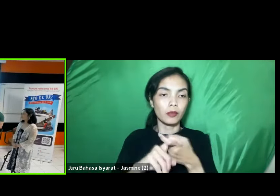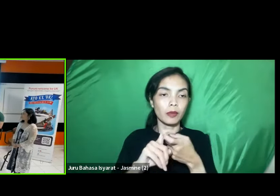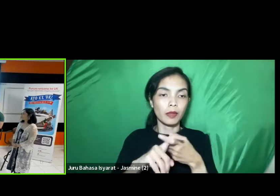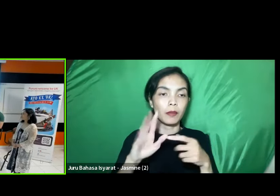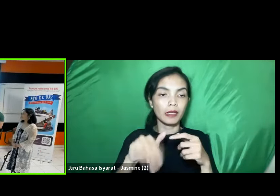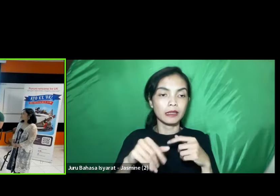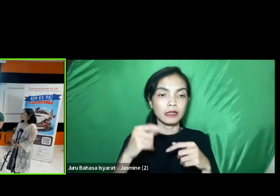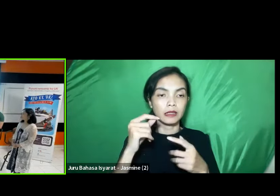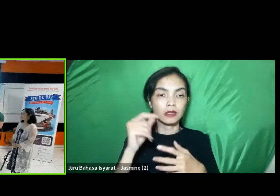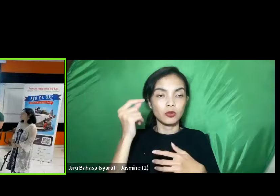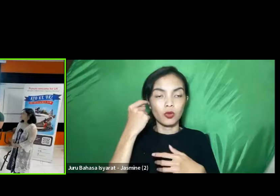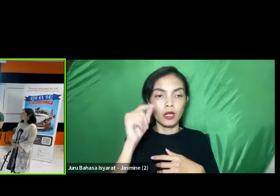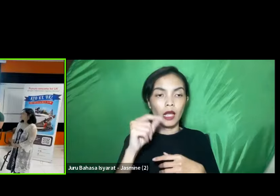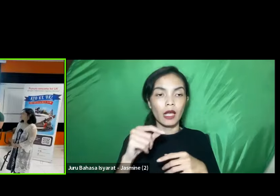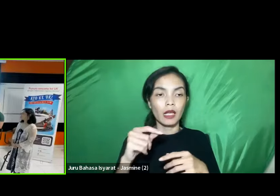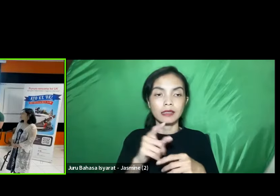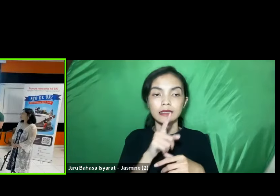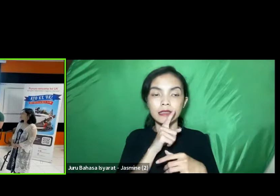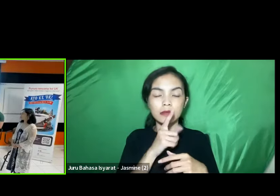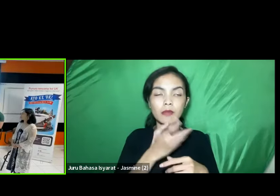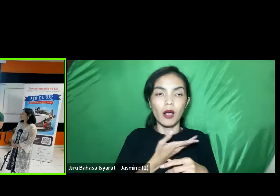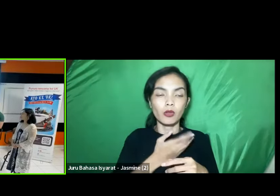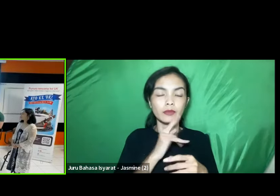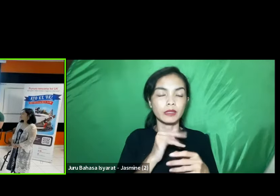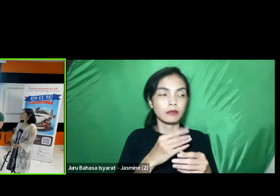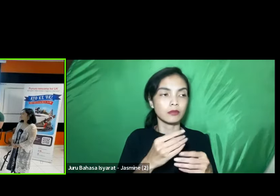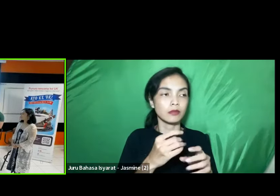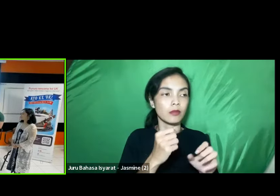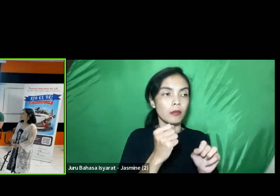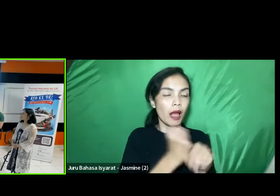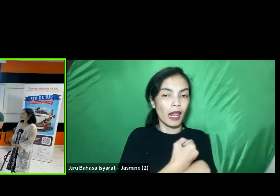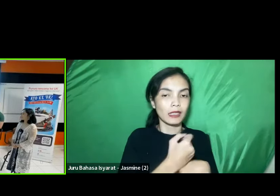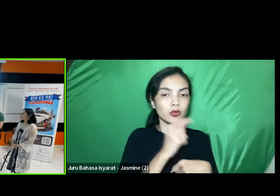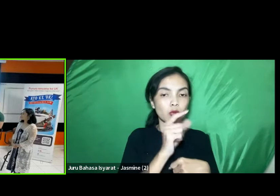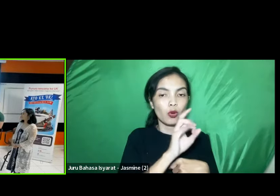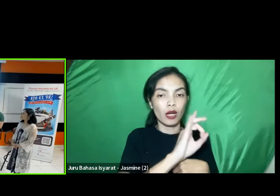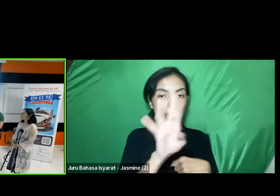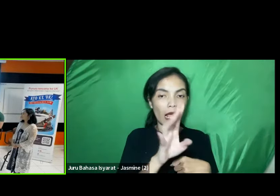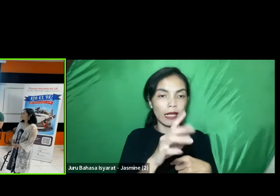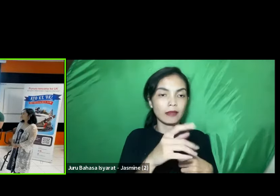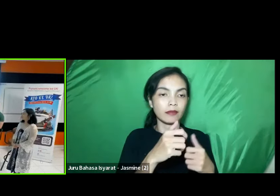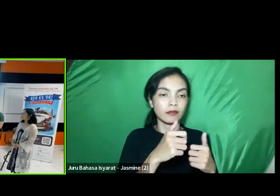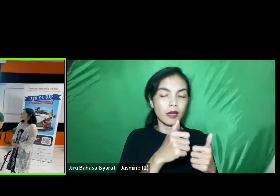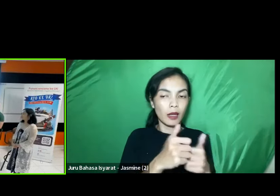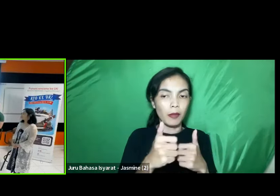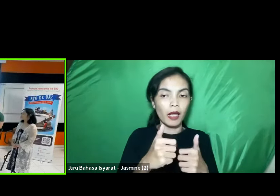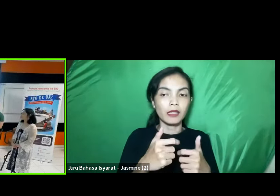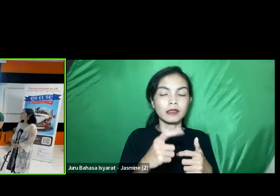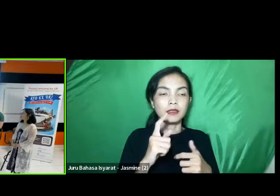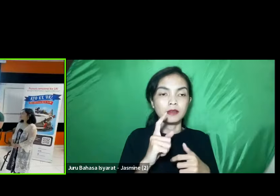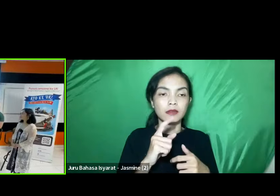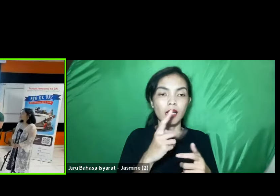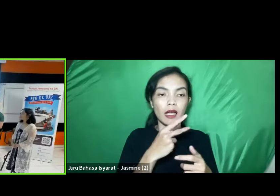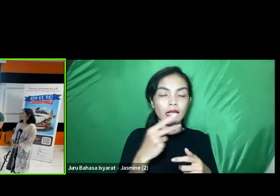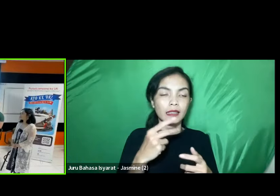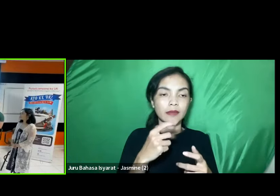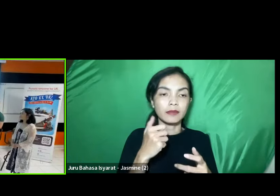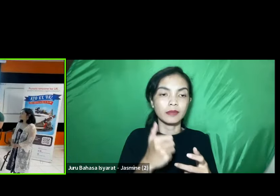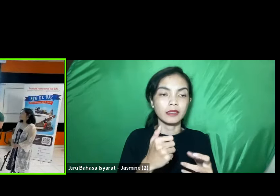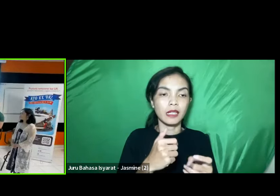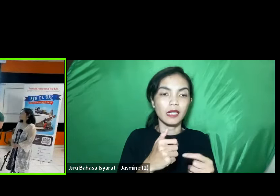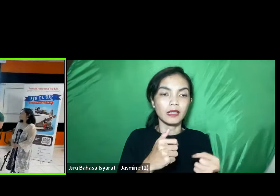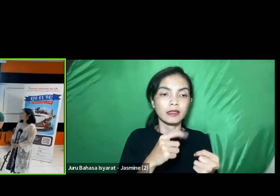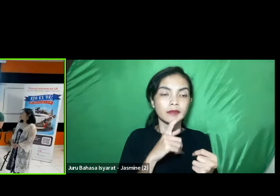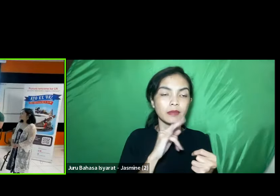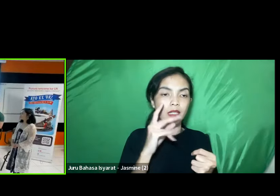benar-benar pengin paid forward itu mungkin something that E apa ya bisa dijadikan eh